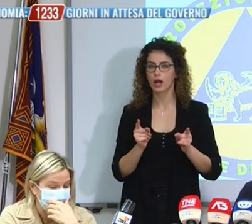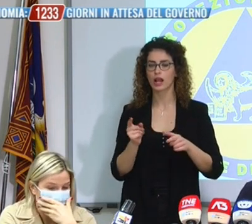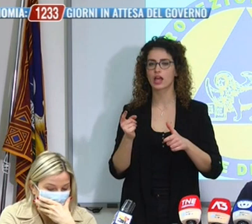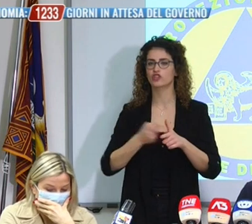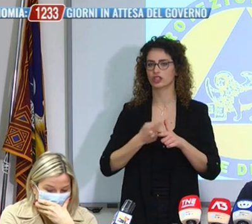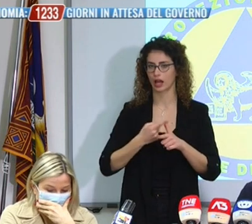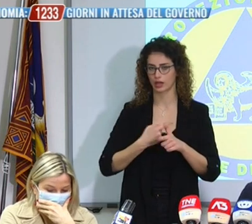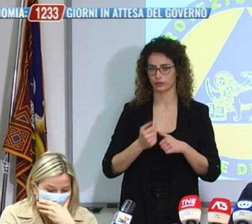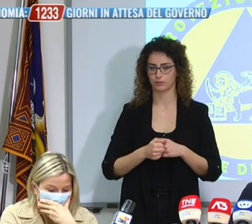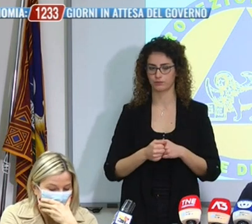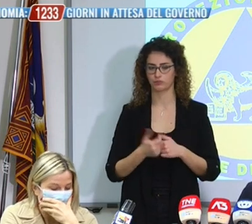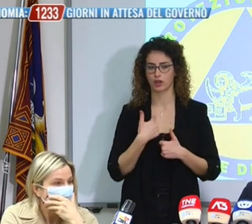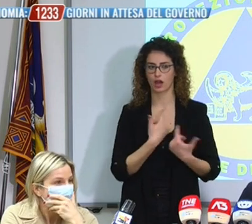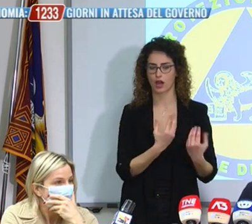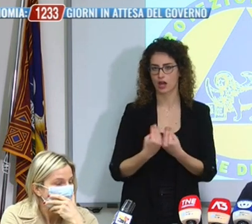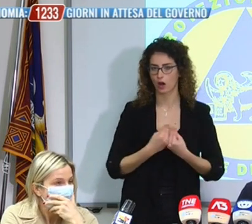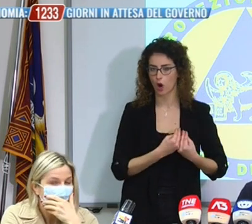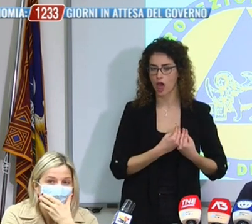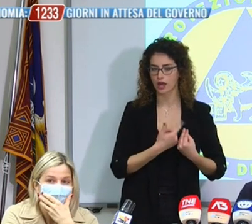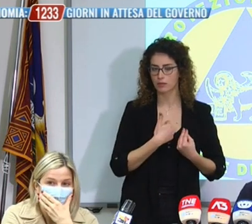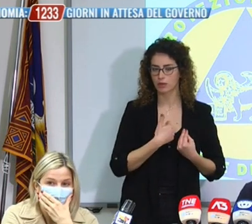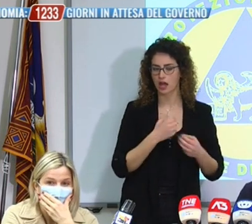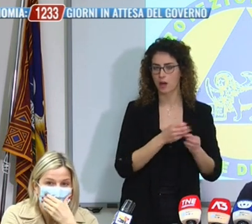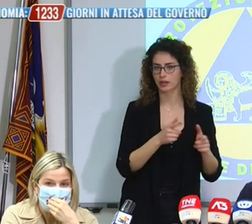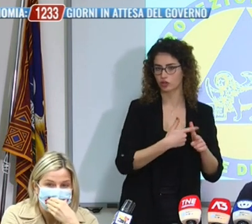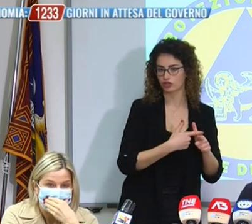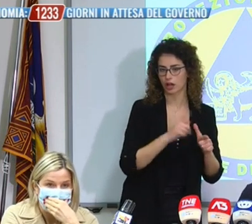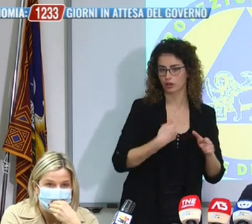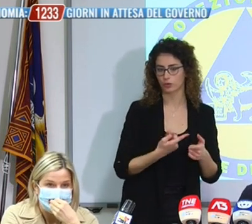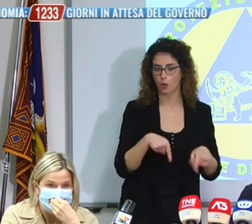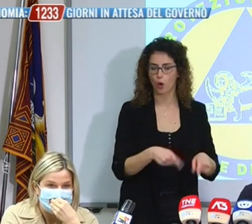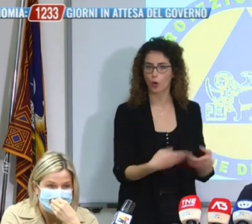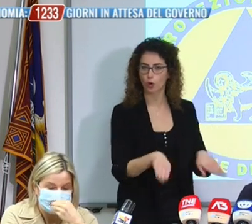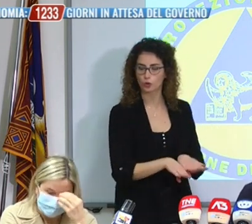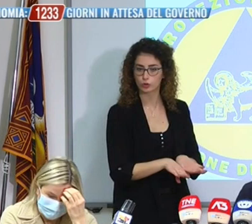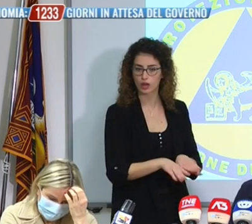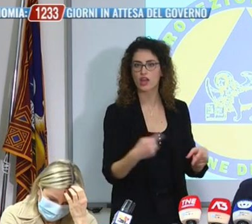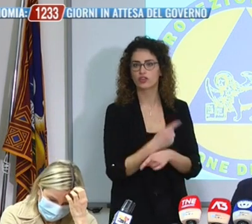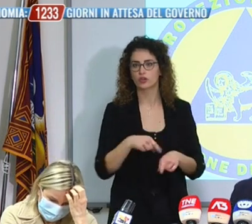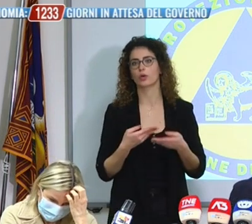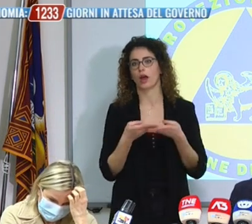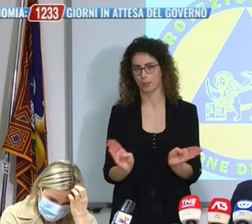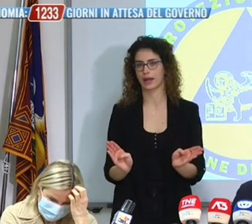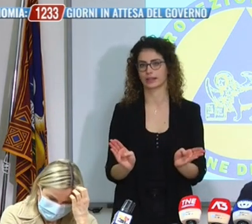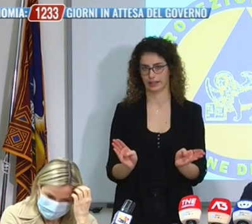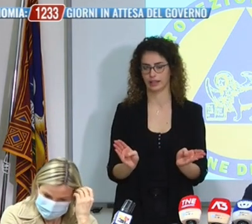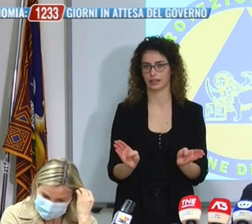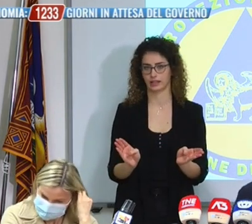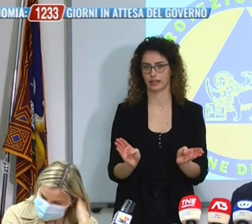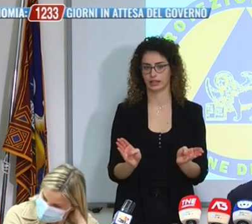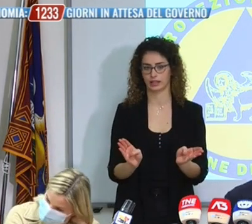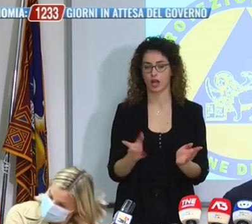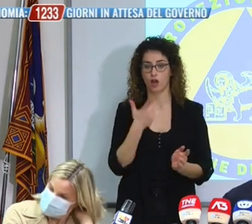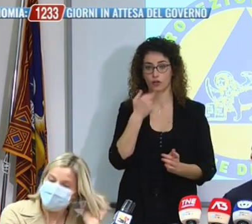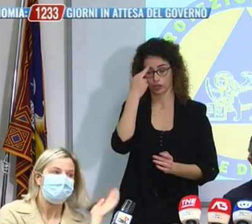ricordare che i miei colleghi che hanno aperto a gennaio hanno richiuso le scuole nel frattempo e noi ce le abbiamo ancora aperte. E la variante,